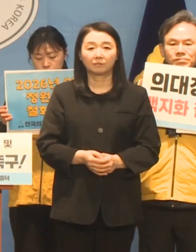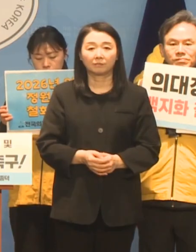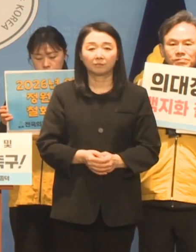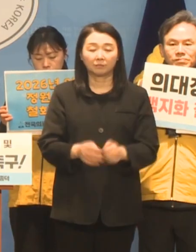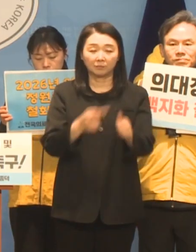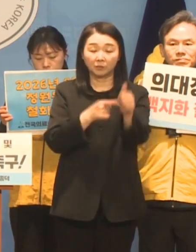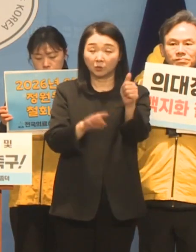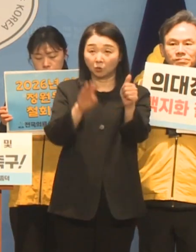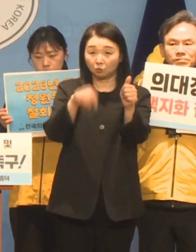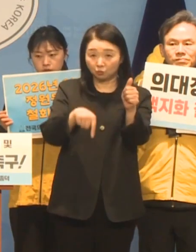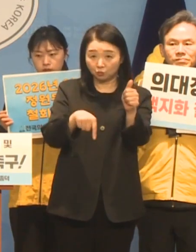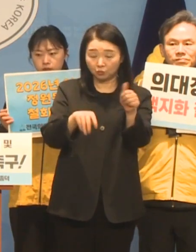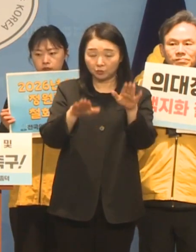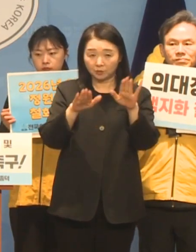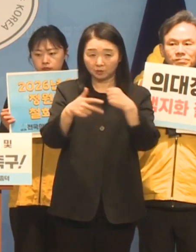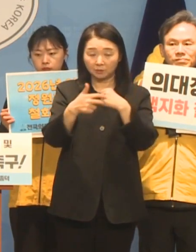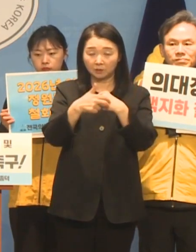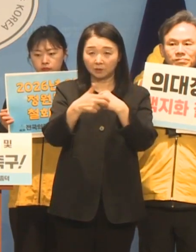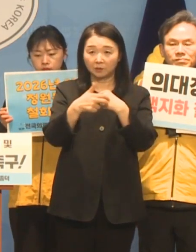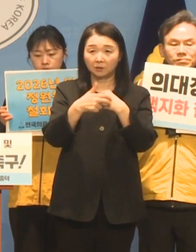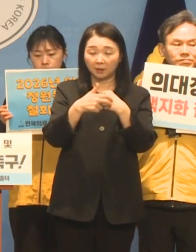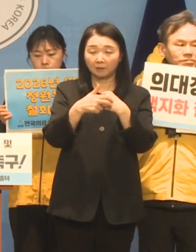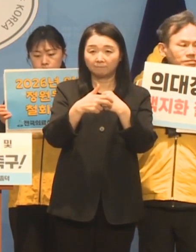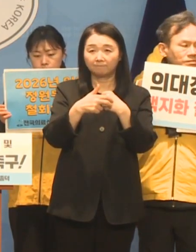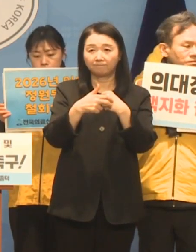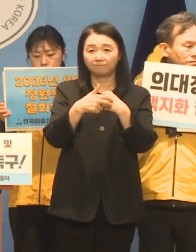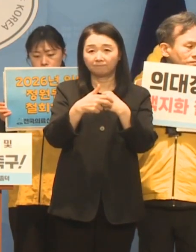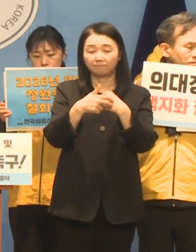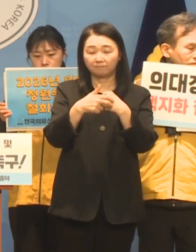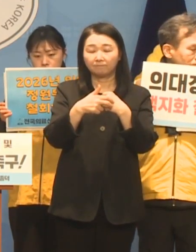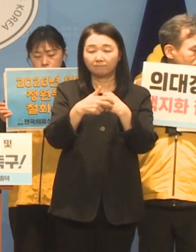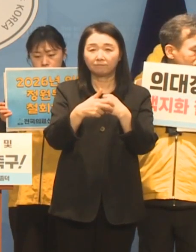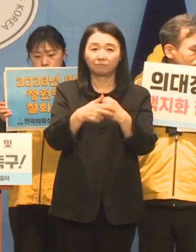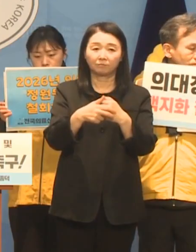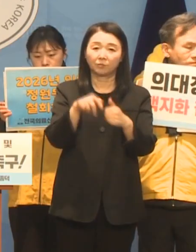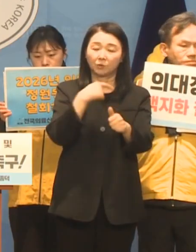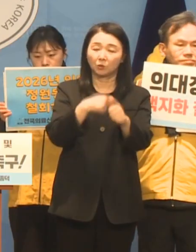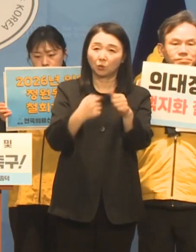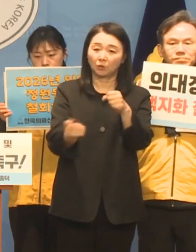교육부는 지금 의대 교육 정상화를 말하고 있습니다.